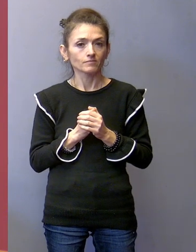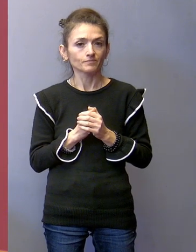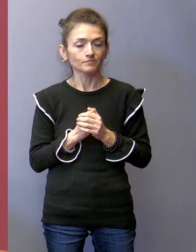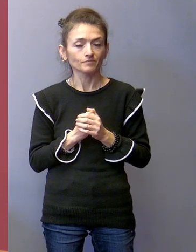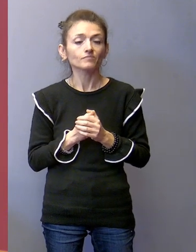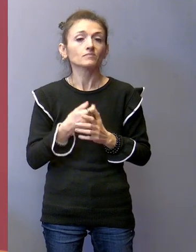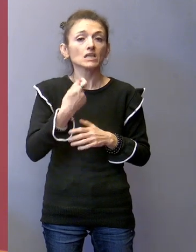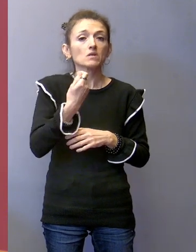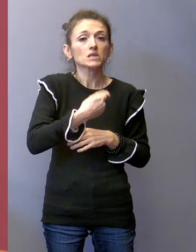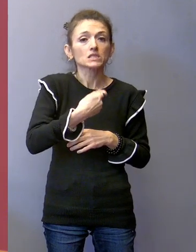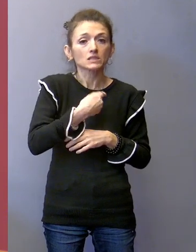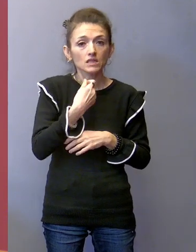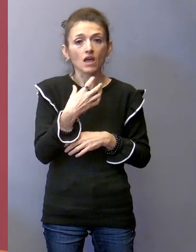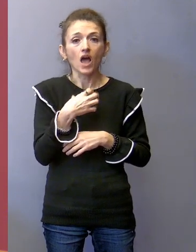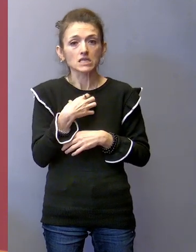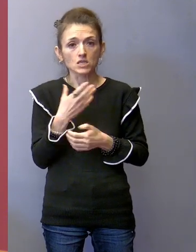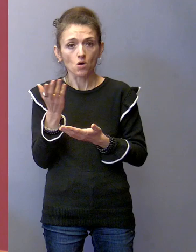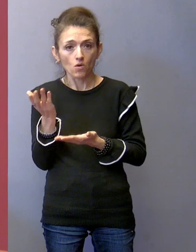e assessore